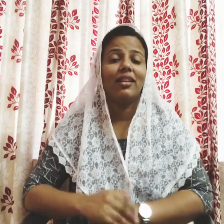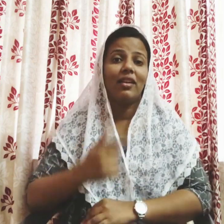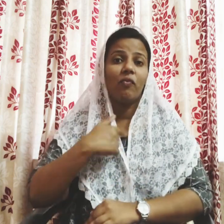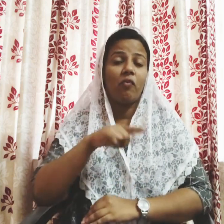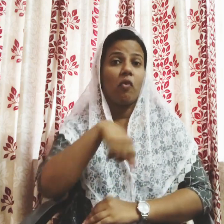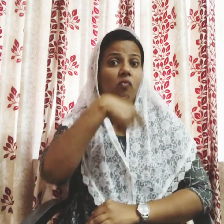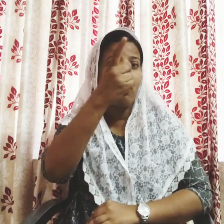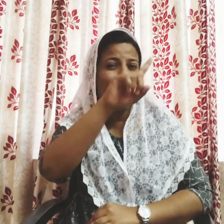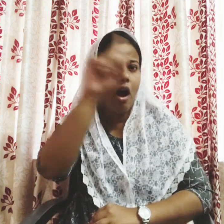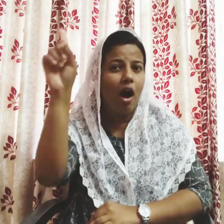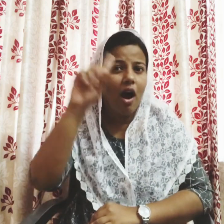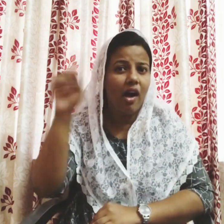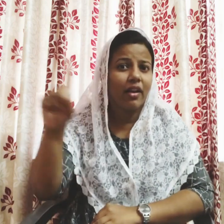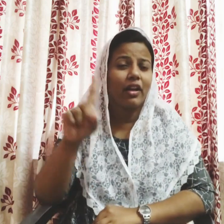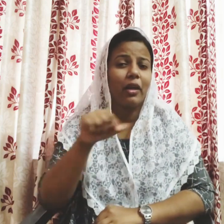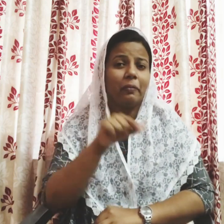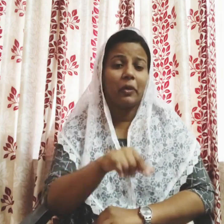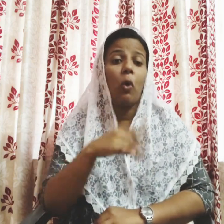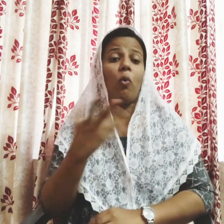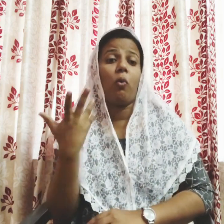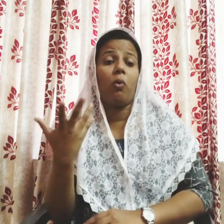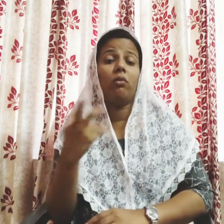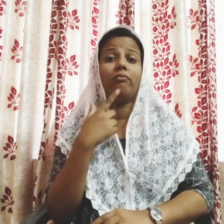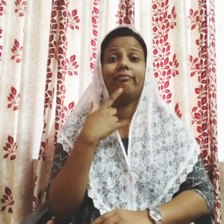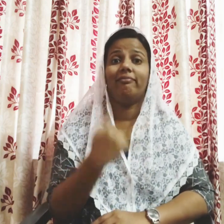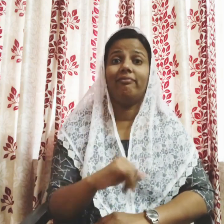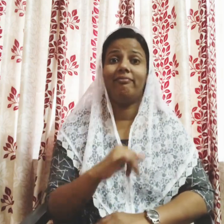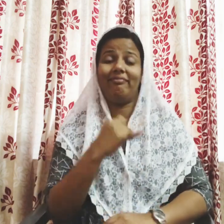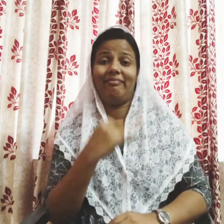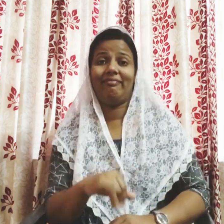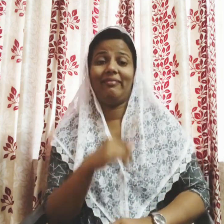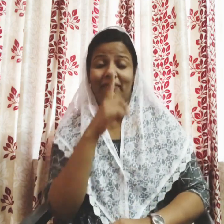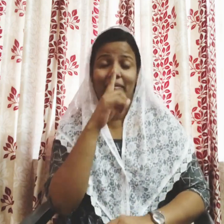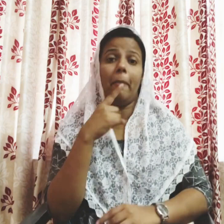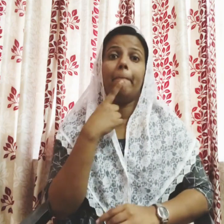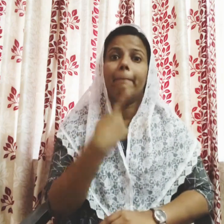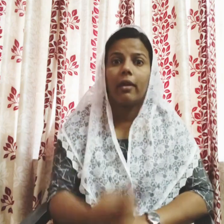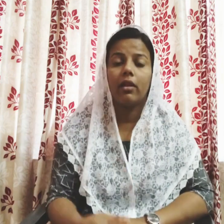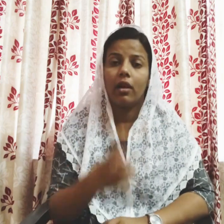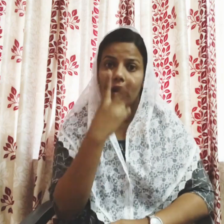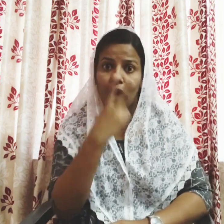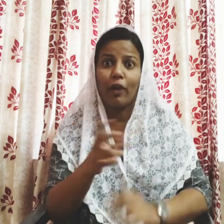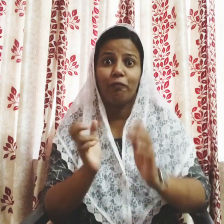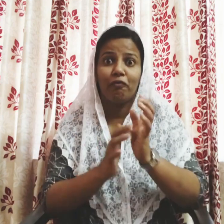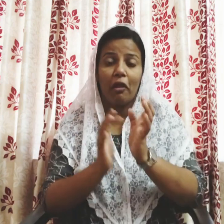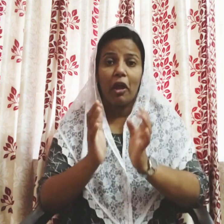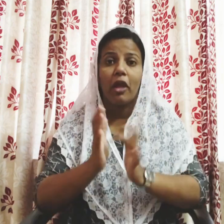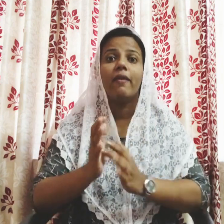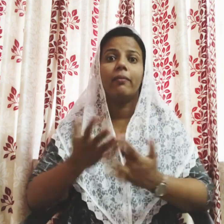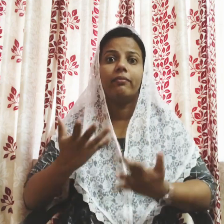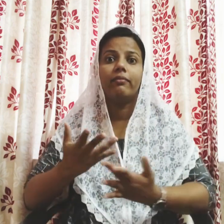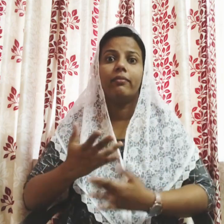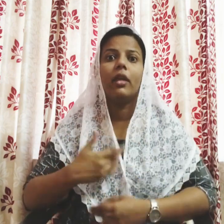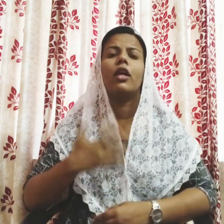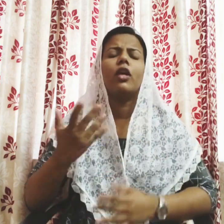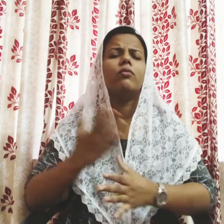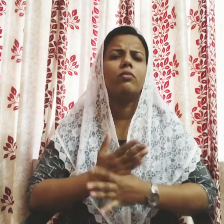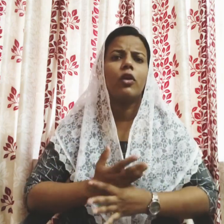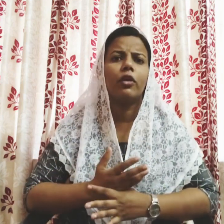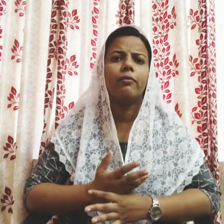തൻ്റെ കുഞ്ഞുങ്ങളെ ആരെങ്കിലും ഓഹോ ചെയ്യുന്നത് കണ്ടാൽ, പുച്ഛിക്കുന്നത് കണ്ടാൽ, അവരെ നിന്ദിക്കുന്നത് കണ്ടാൽ അവൻ എന്താ